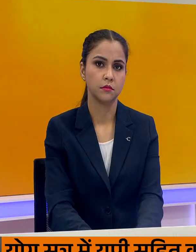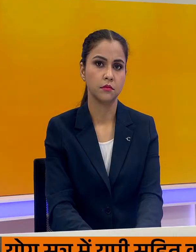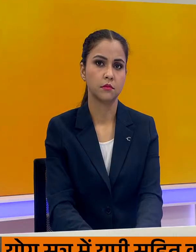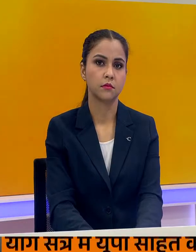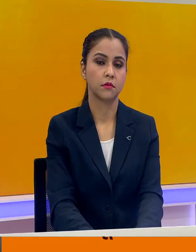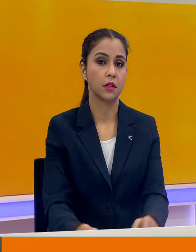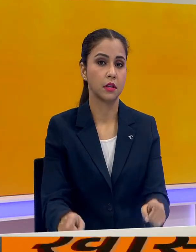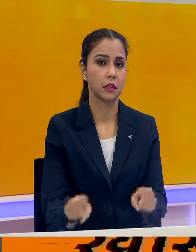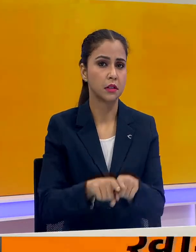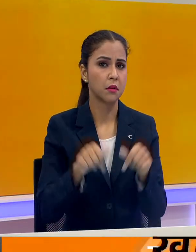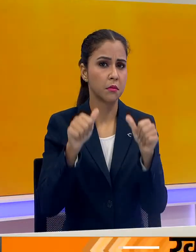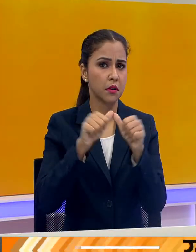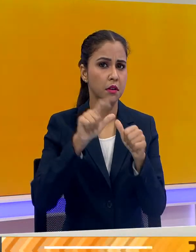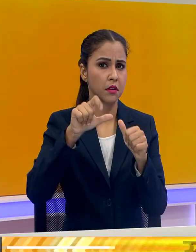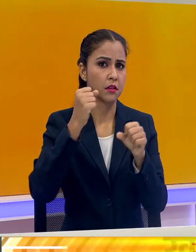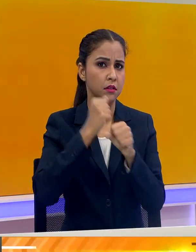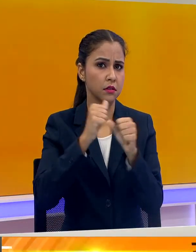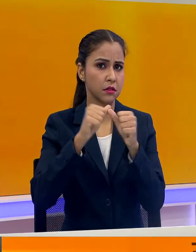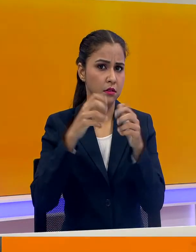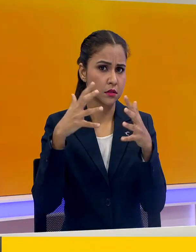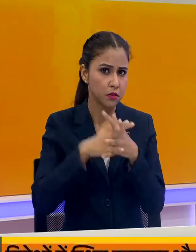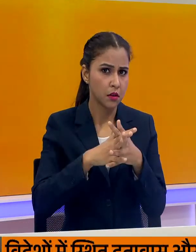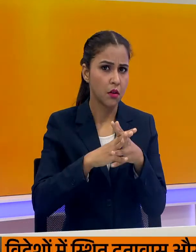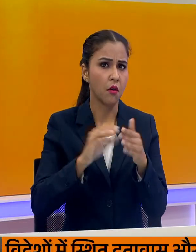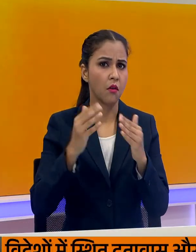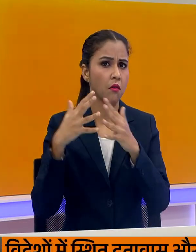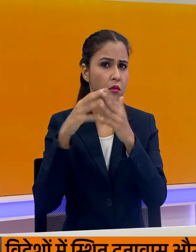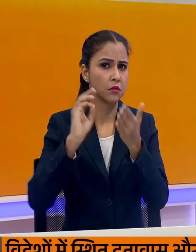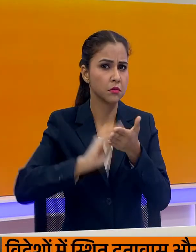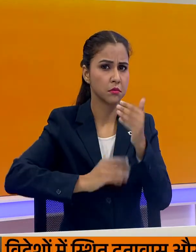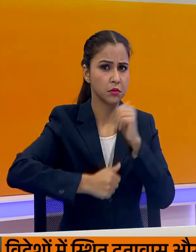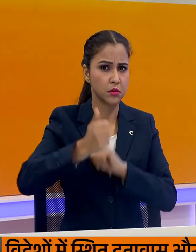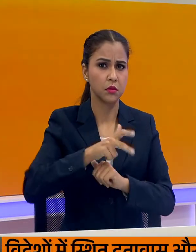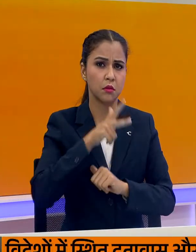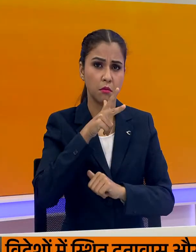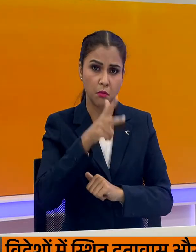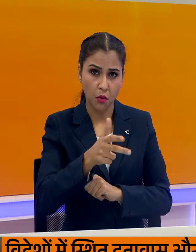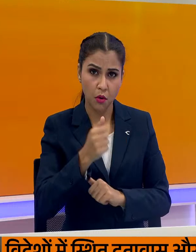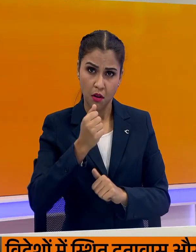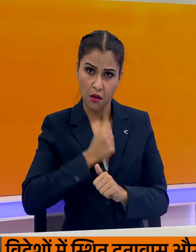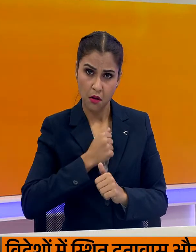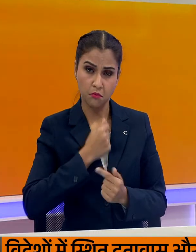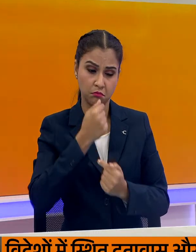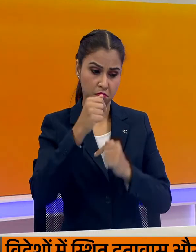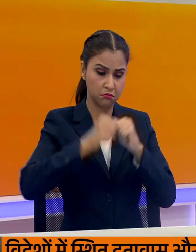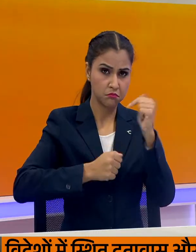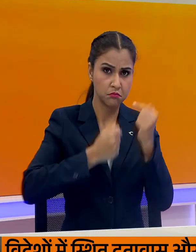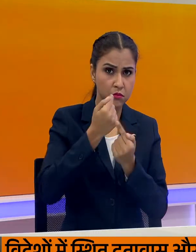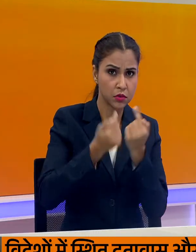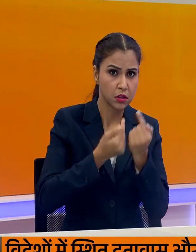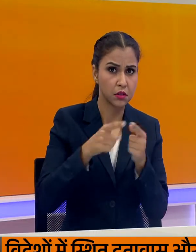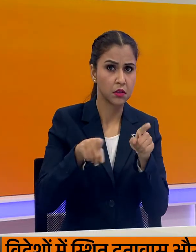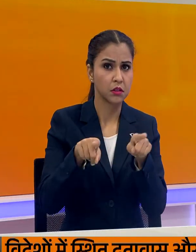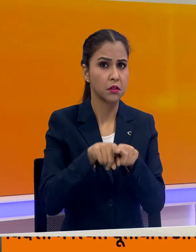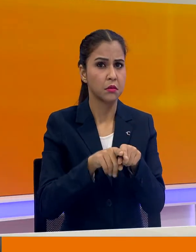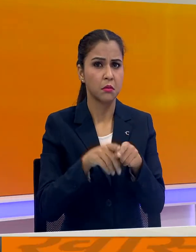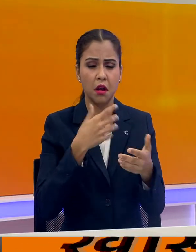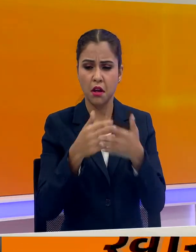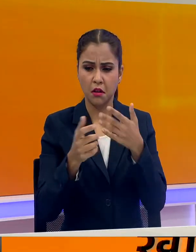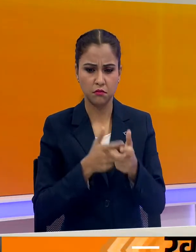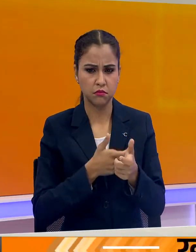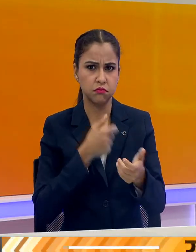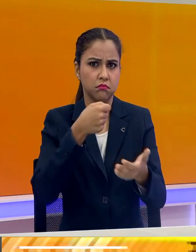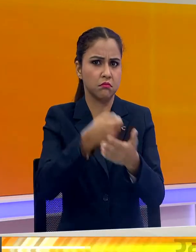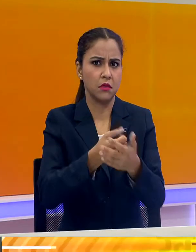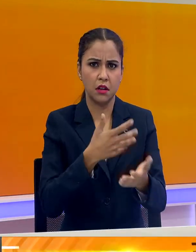वहीं अलगाववाद को लेकर विदेश मंत्रालय के प्रवक्ता ने कहा कि हम राजनीति में उग्रवाद को स्थान देने वाले किसी भी कदम